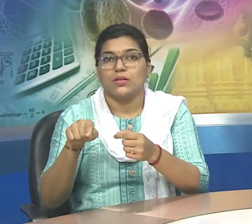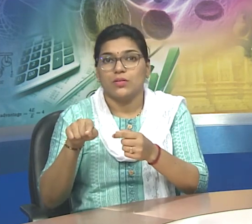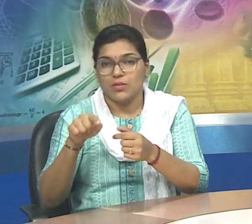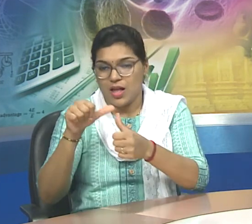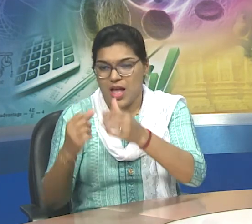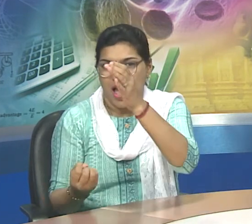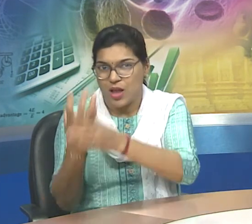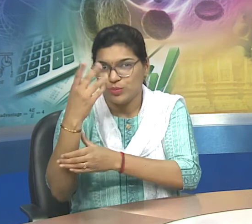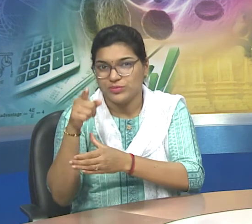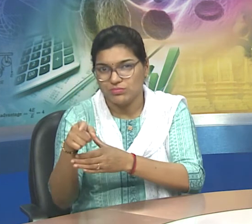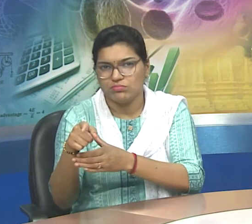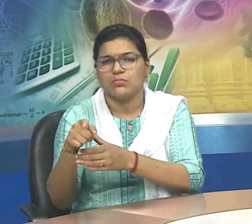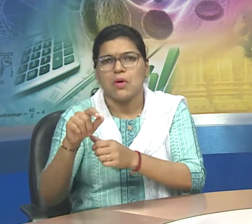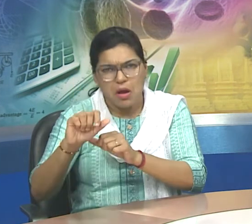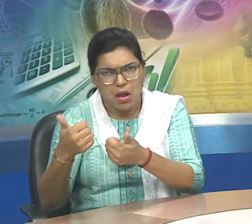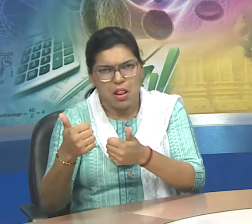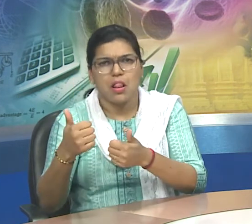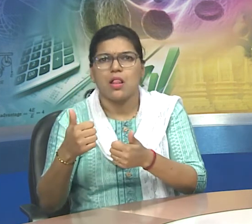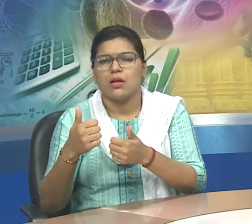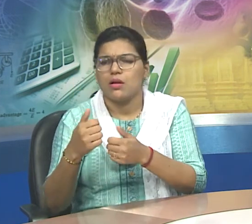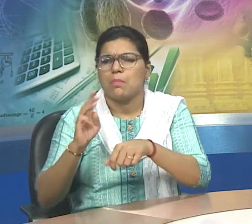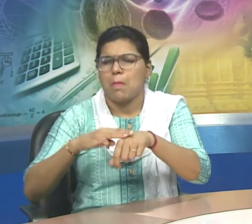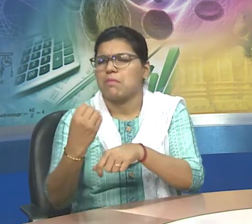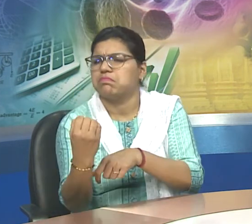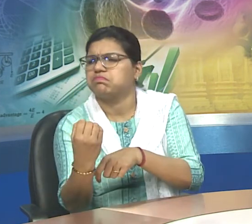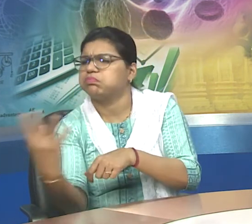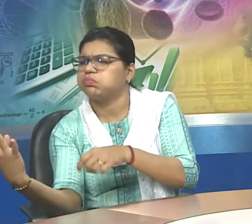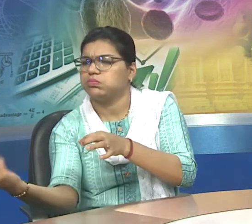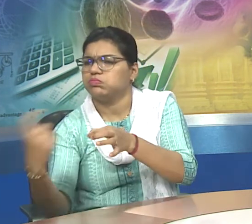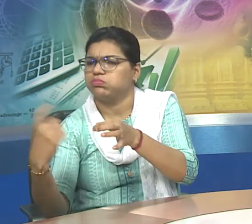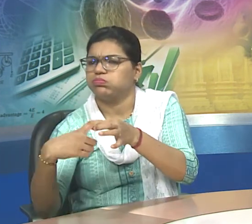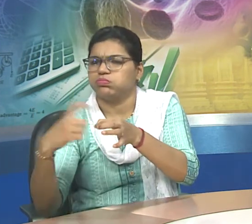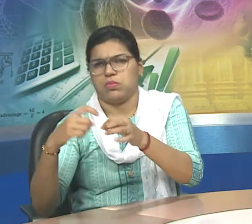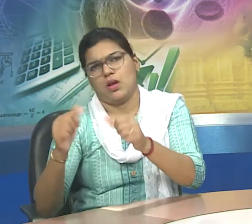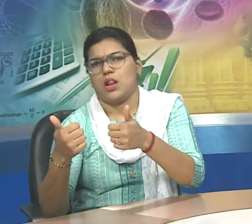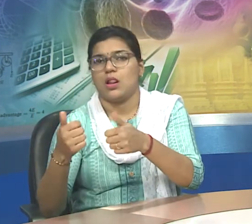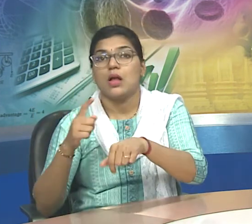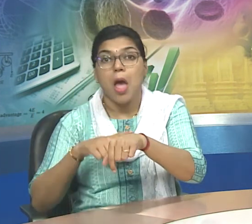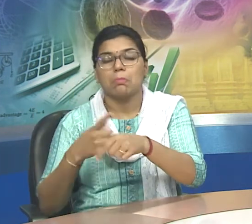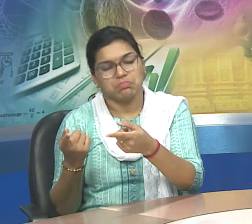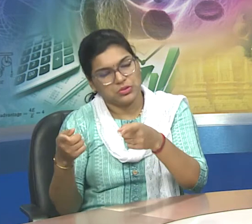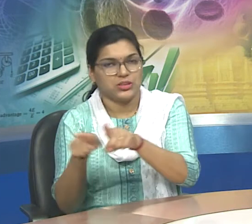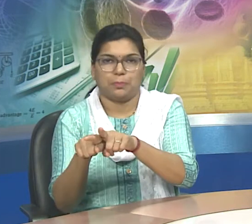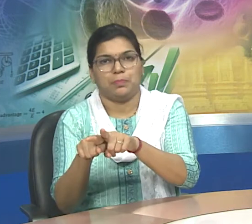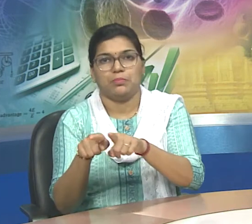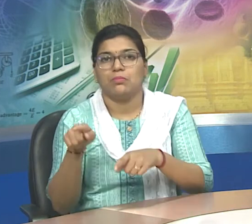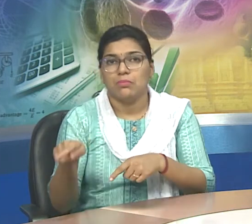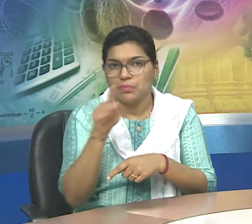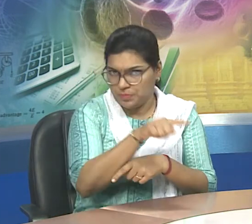एक मेंबर अर्थात सदस्य हो सकता है एक समय पर। वेयर एज ही कैन बी ए मेंबर ऑफ न्यूमरस एसोसिएशंस एट द सेम टाइम,